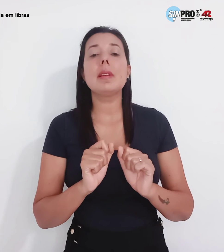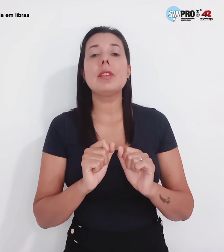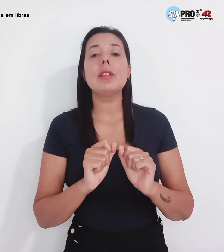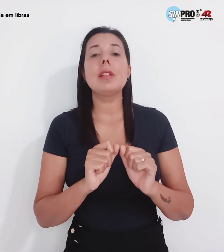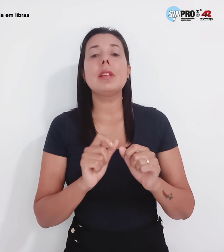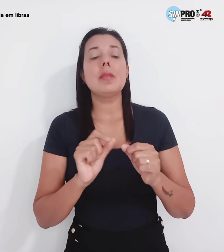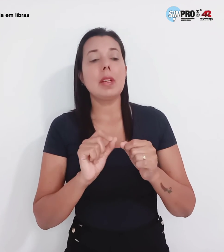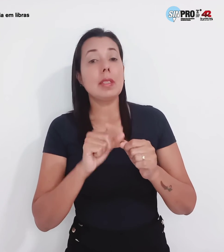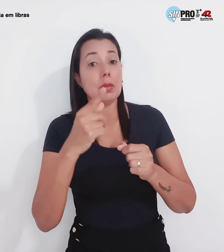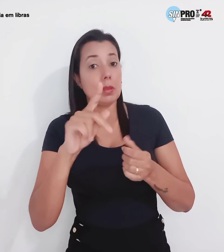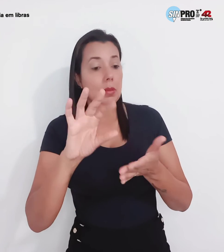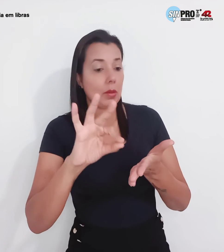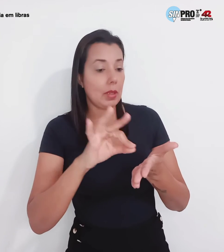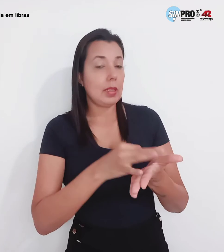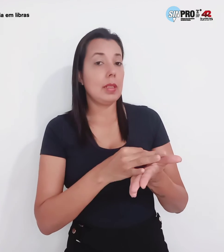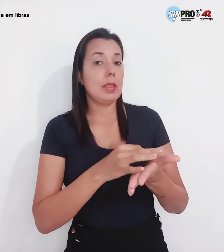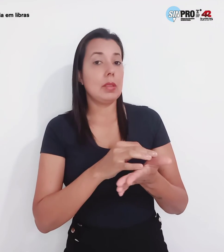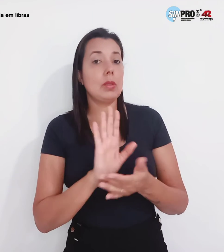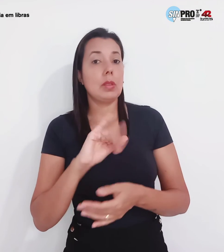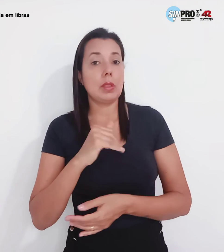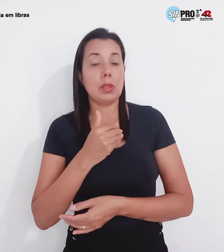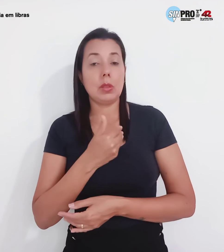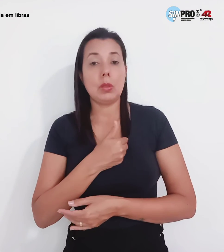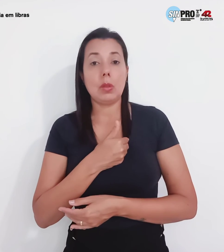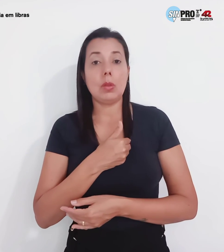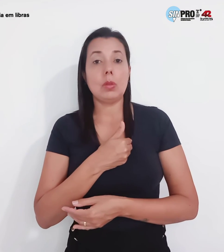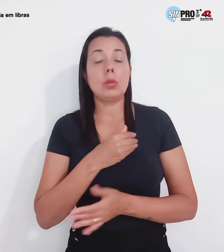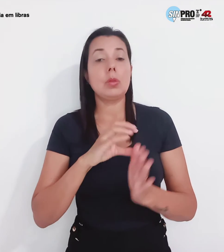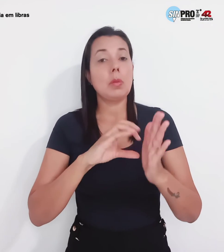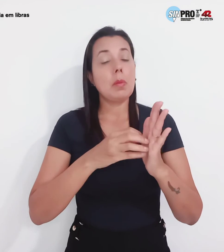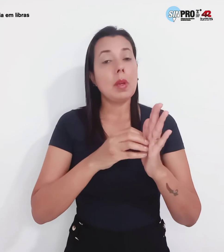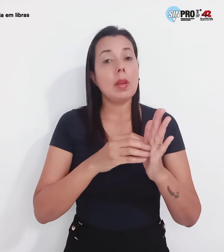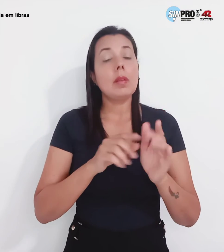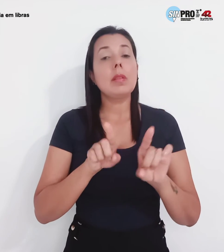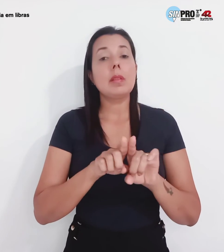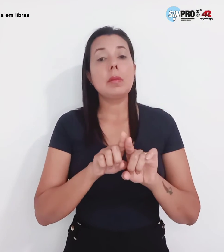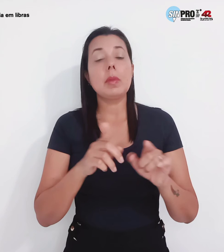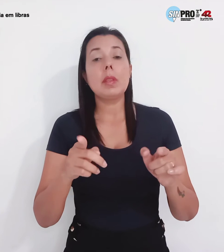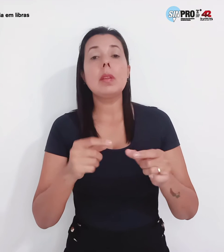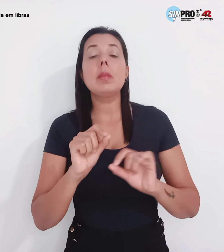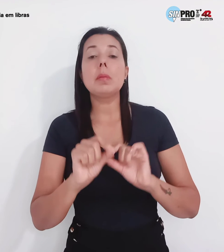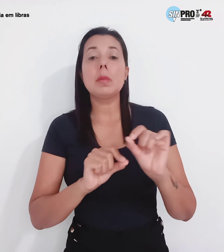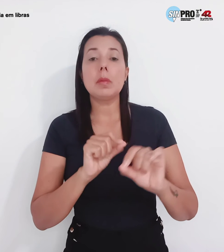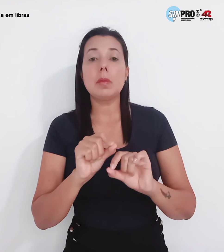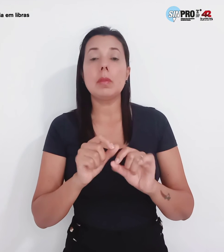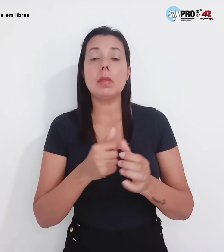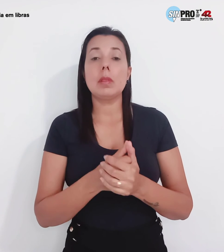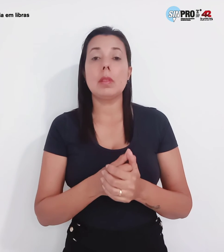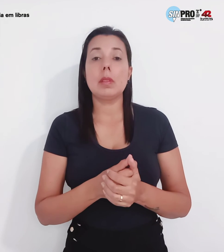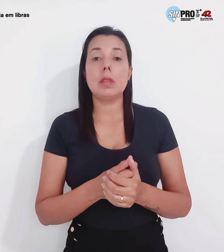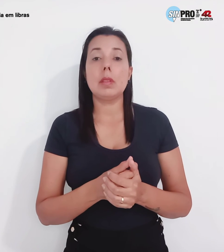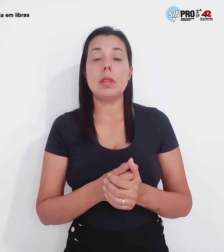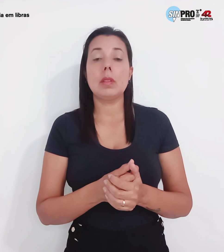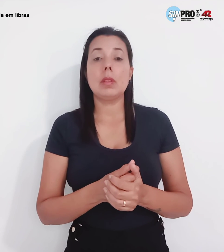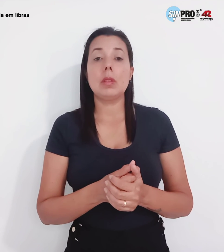o cadastro em nosso Banco de Talentos por meio do endereço.